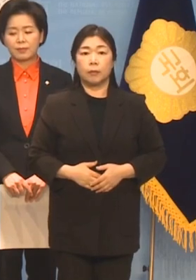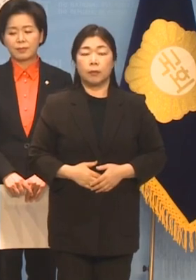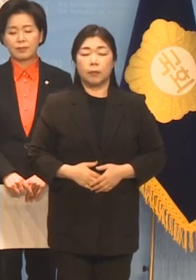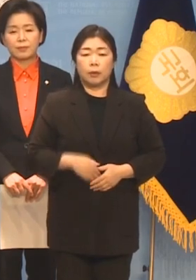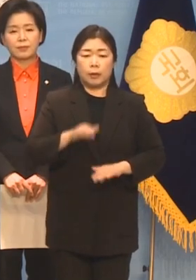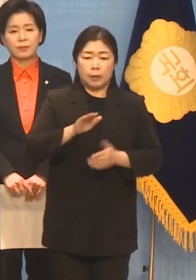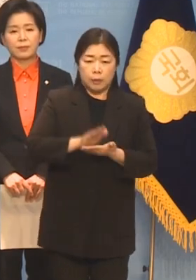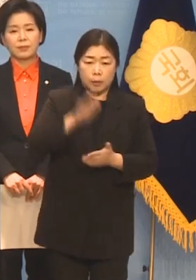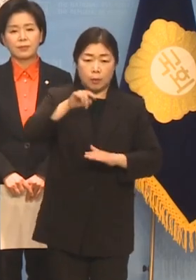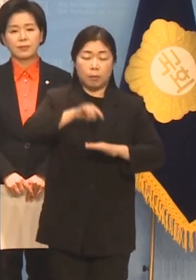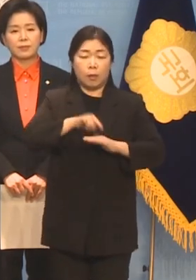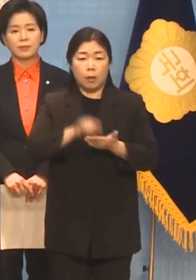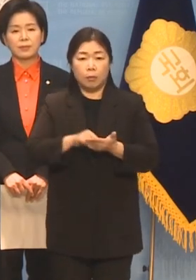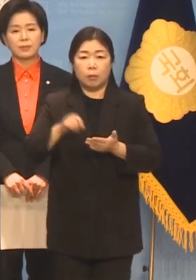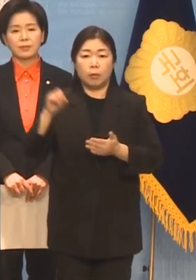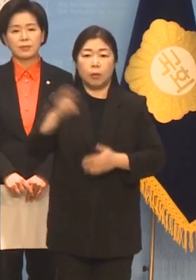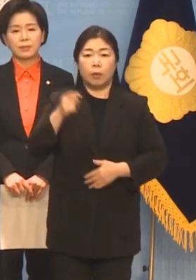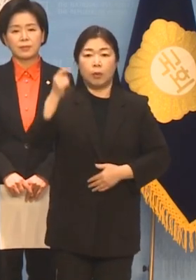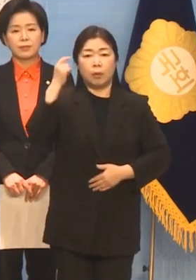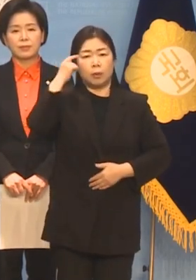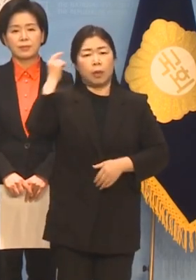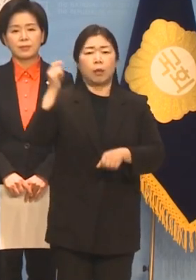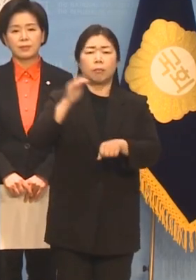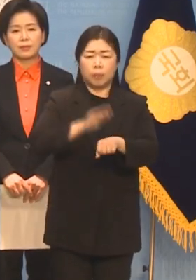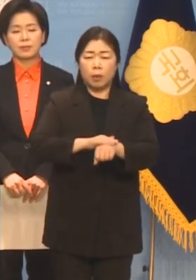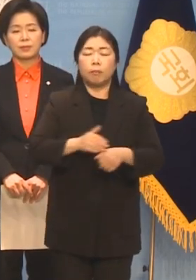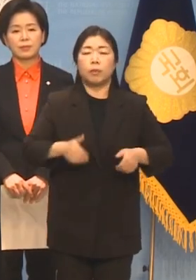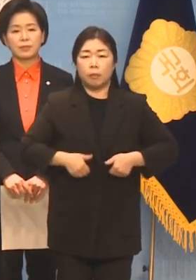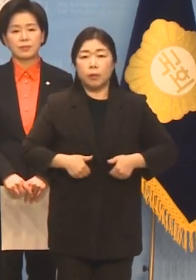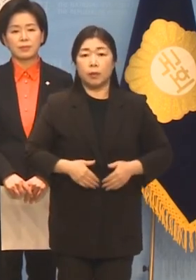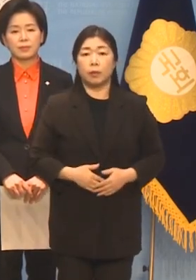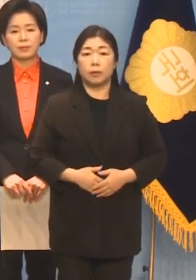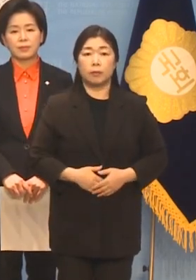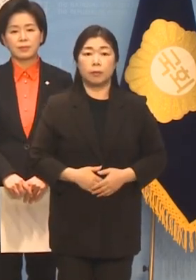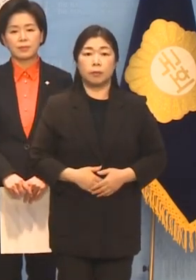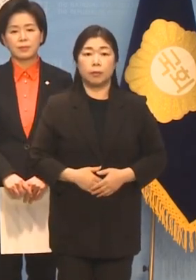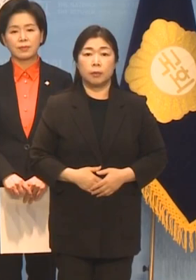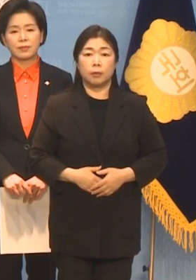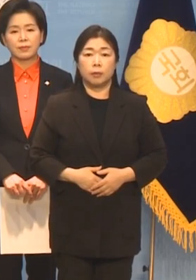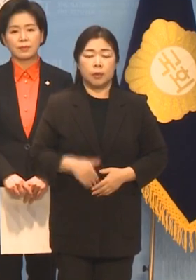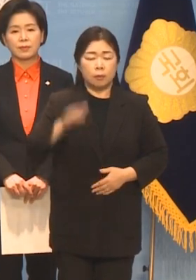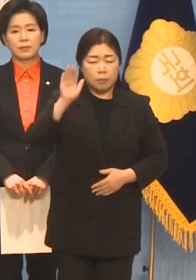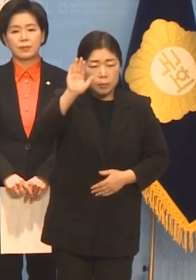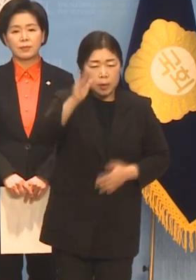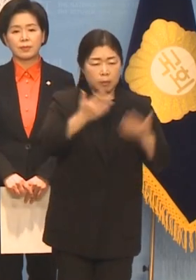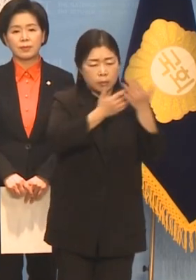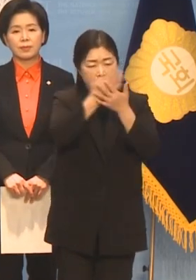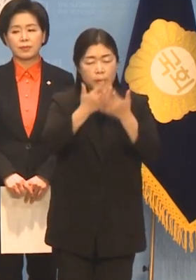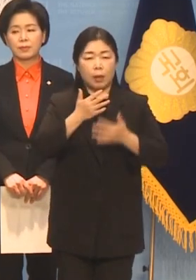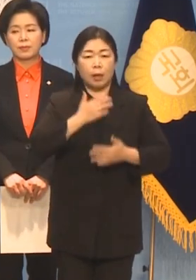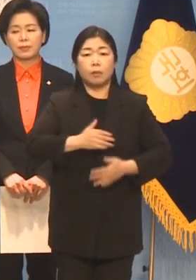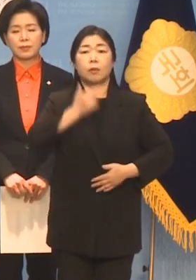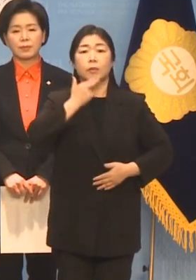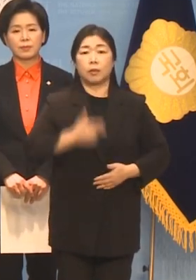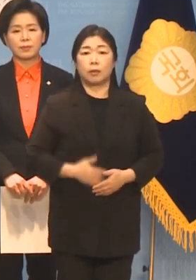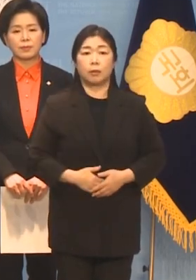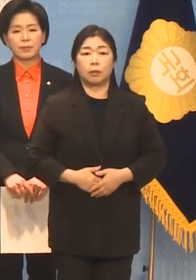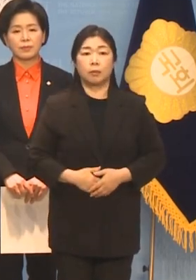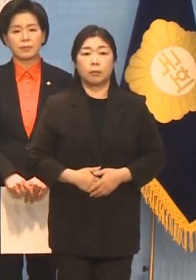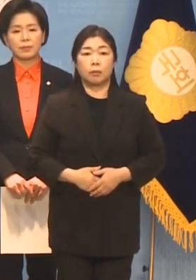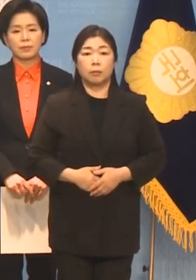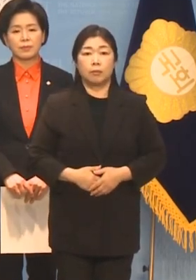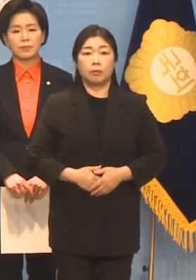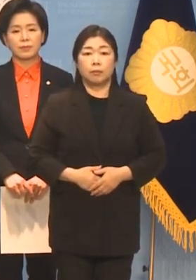열정과 지혜가 필요합니다. 미래는 모르는 길입니다. 탐험의 길입니다. 향기로운 꽃밭의